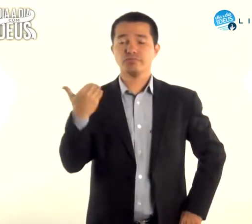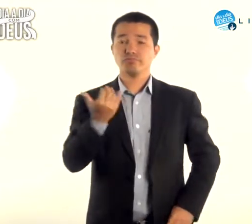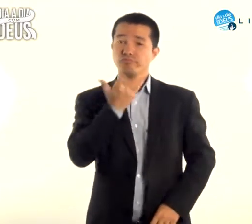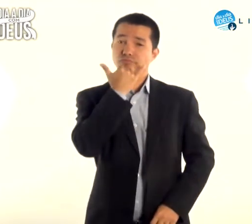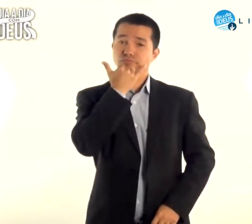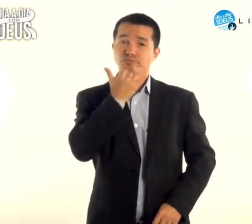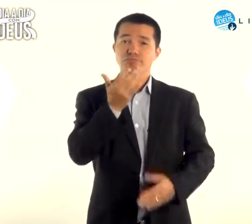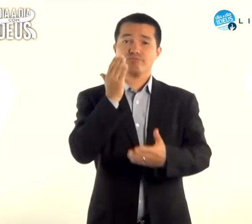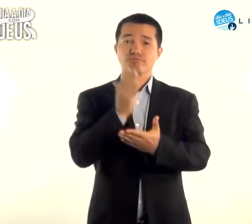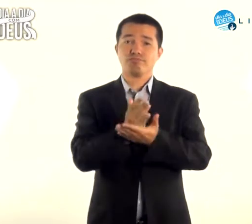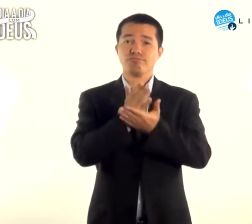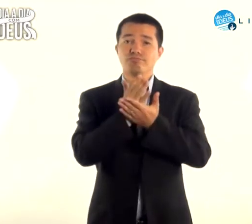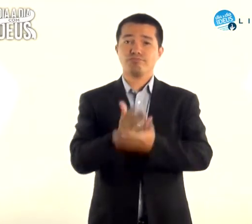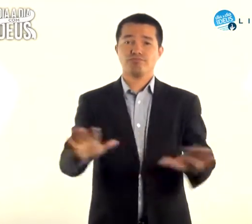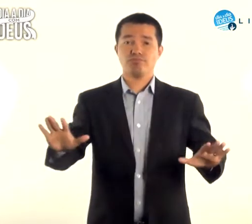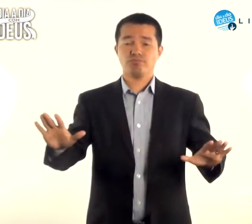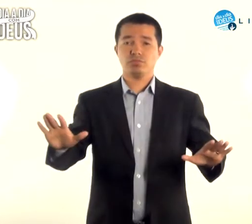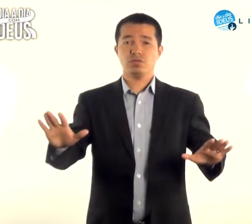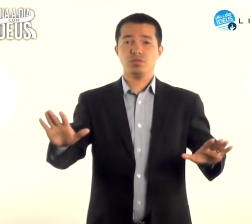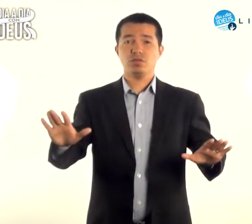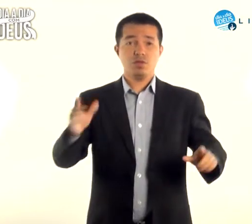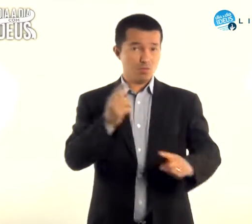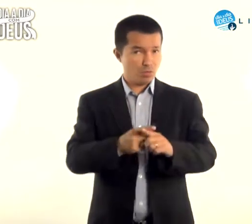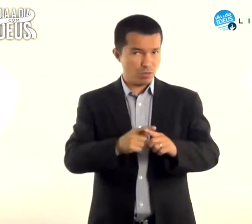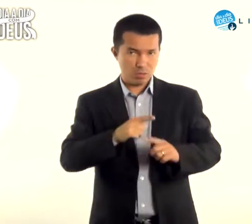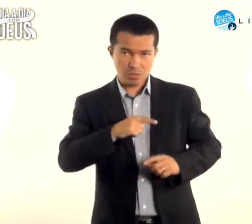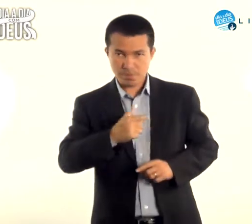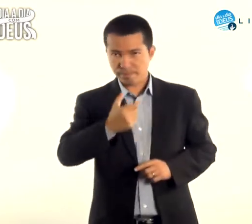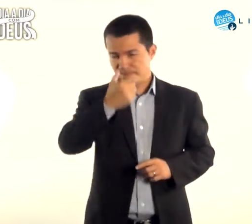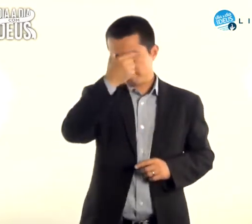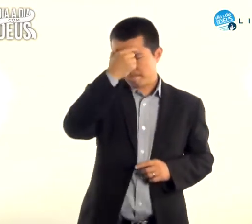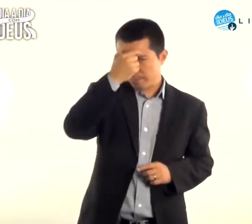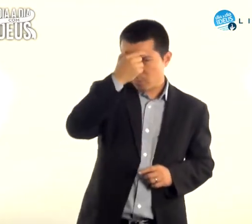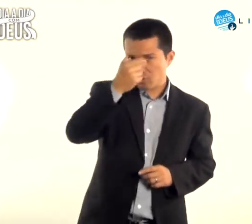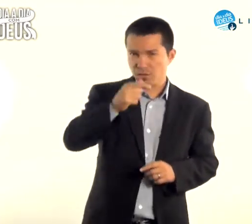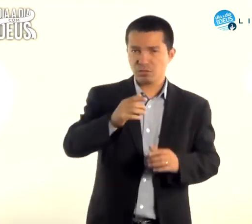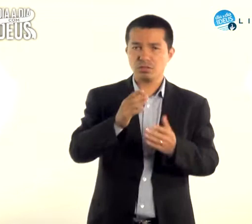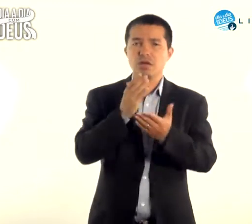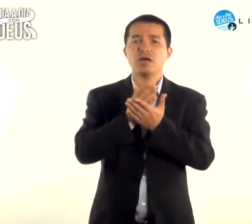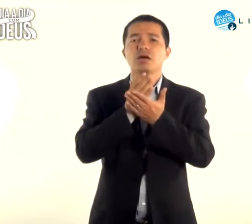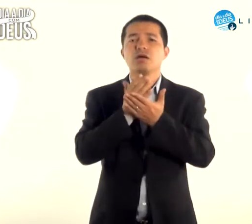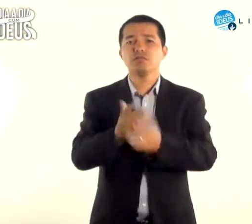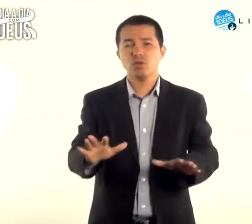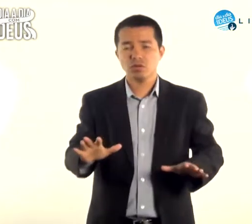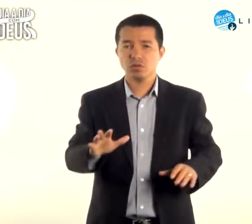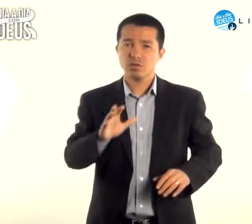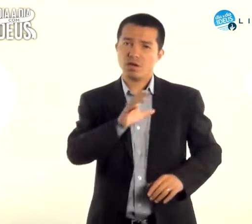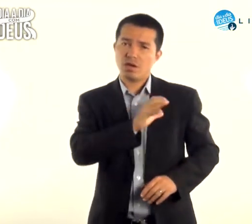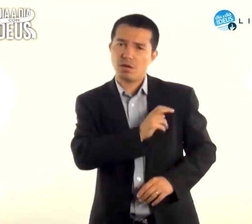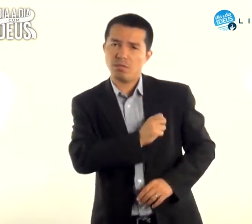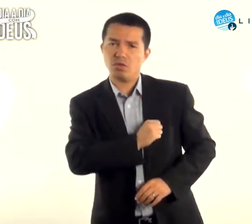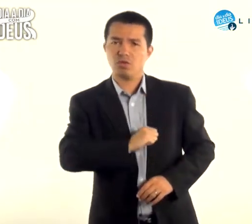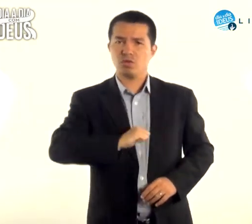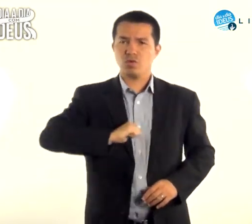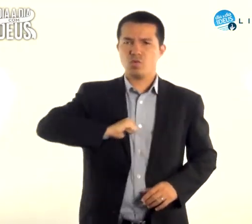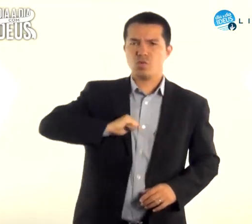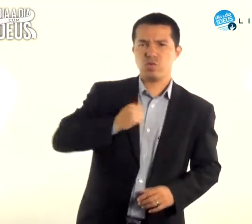a sua memória ficou entregue ao esquecimento. O seu amor, o seu ódio, a sua inveja já